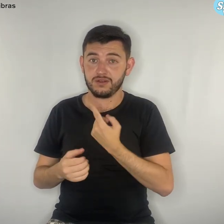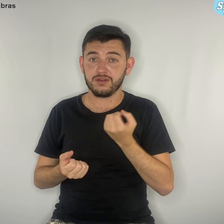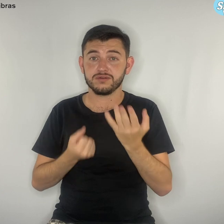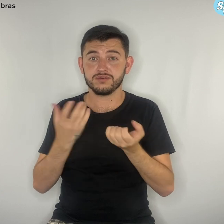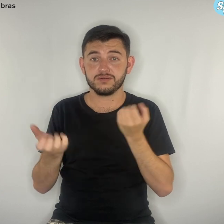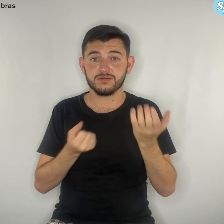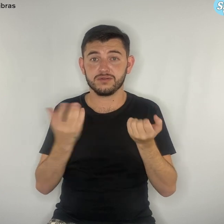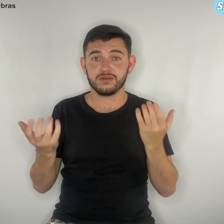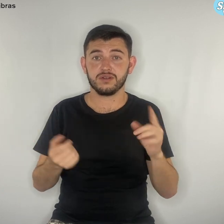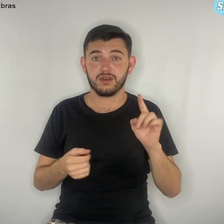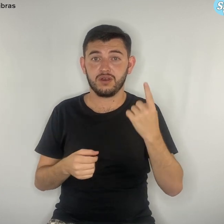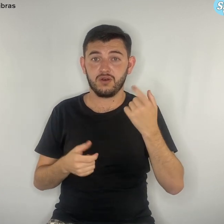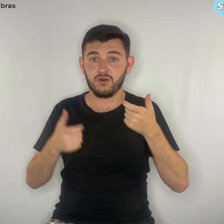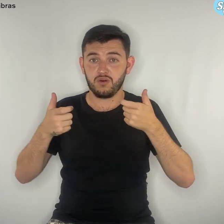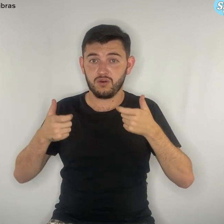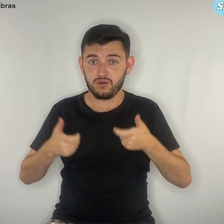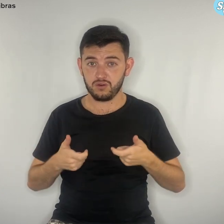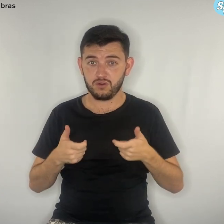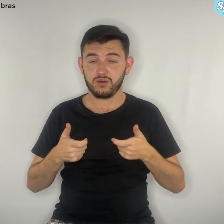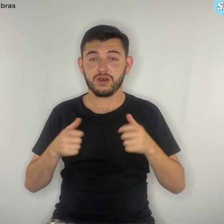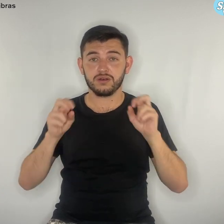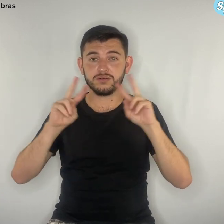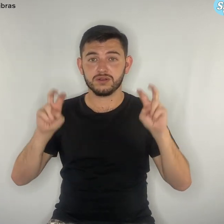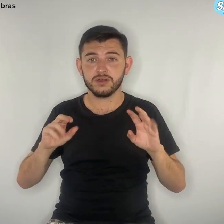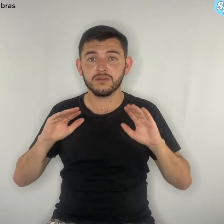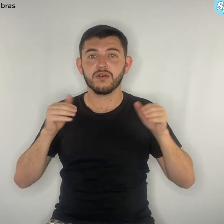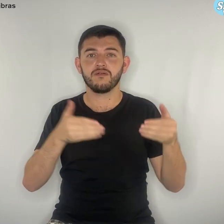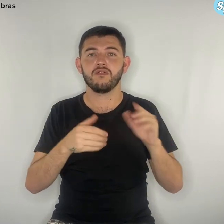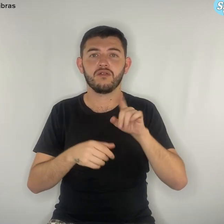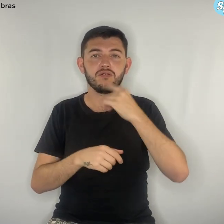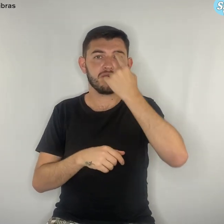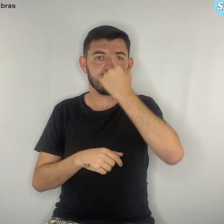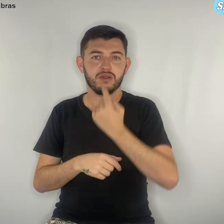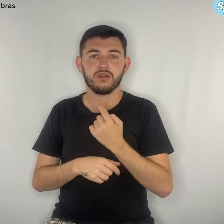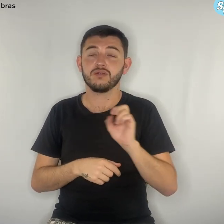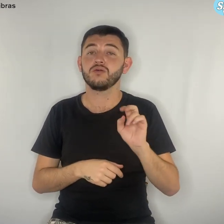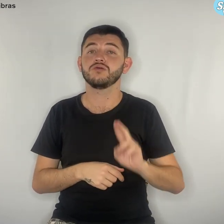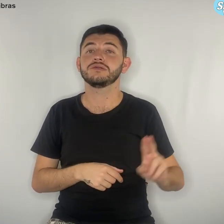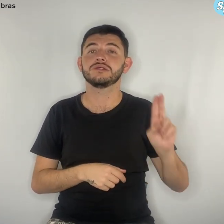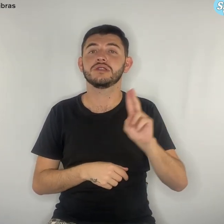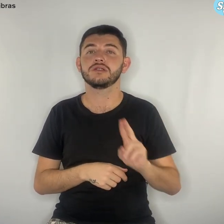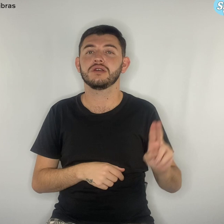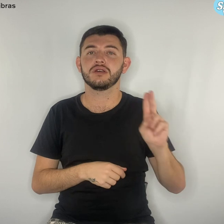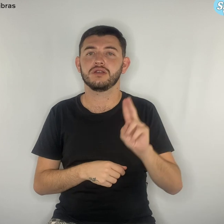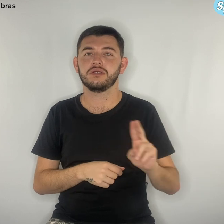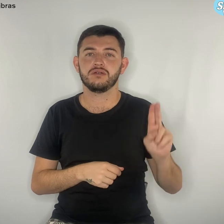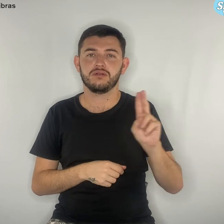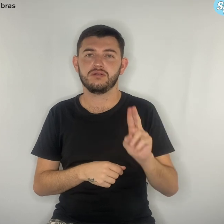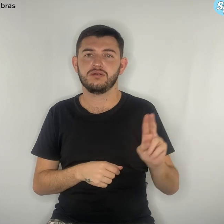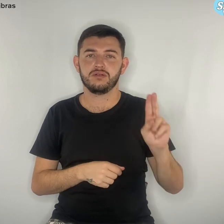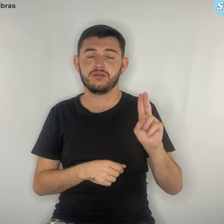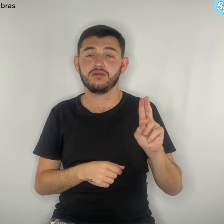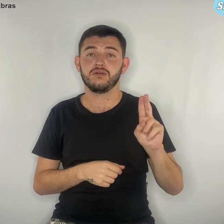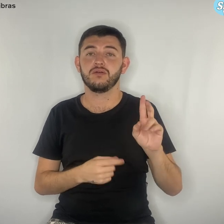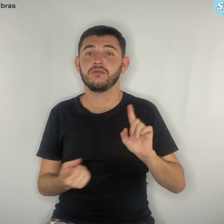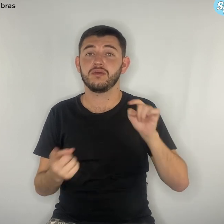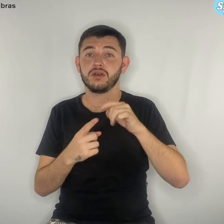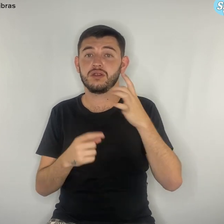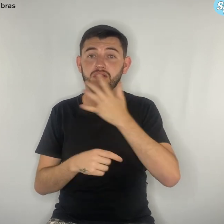lugares comuns diz respeito aos personagens usados para se colocar os ouvintes exatamente